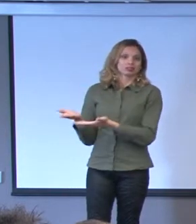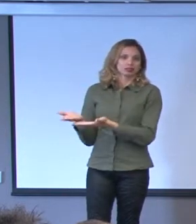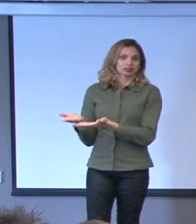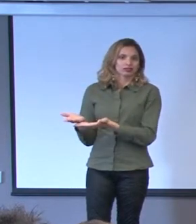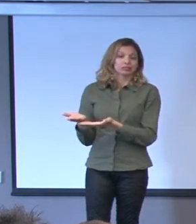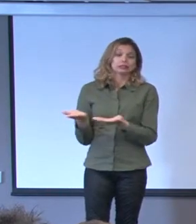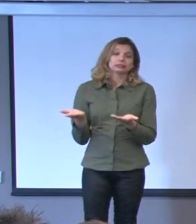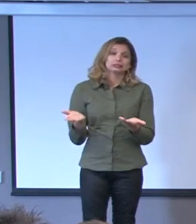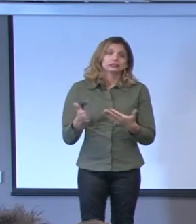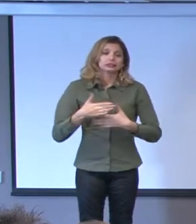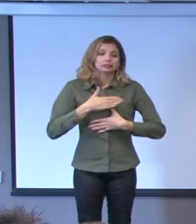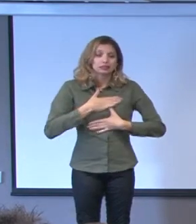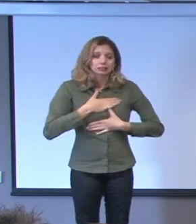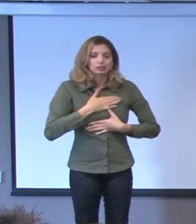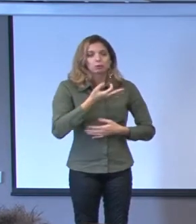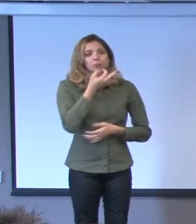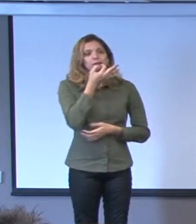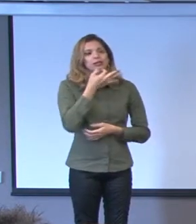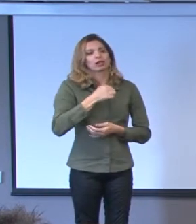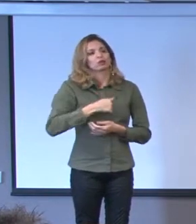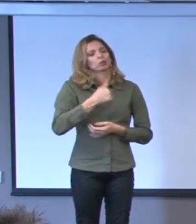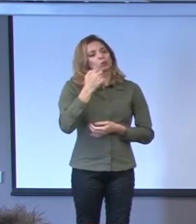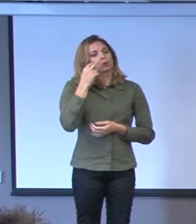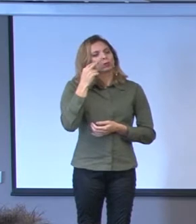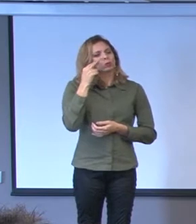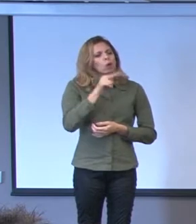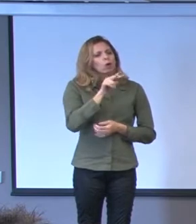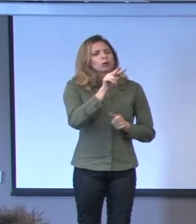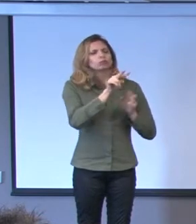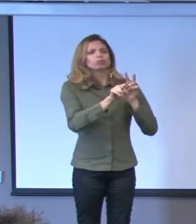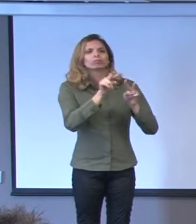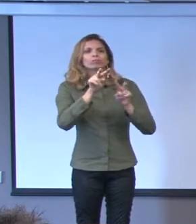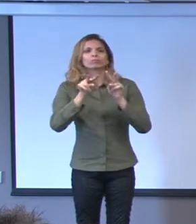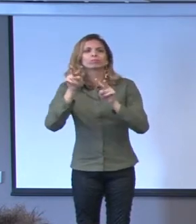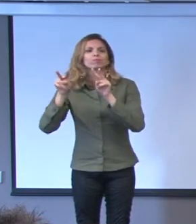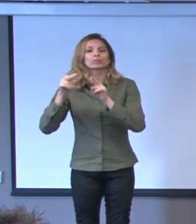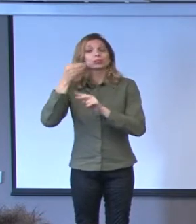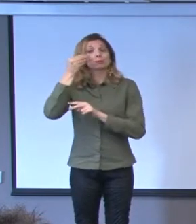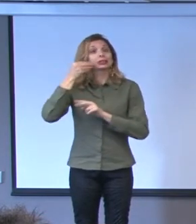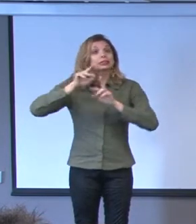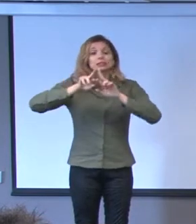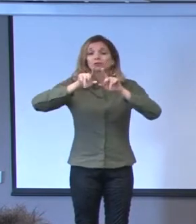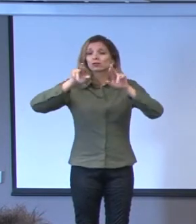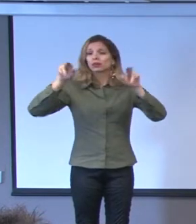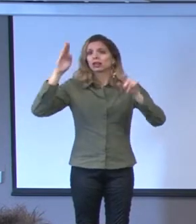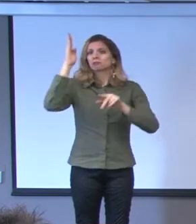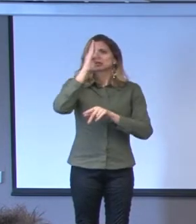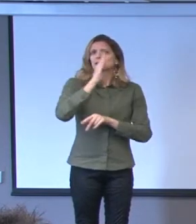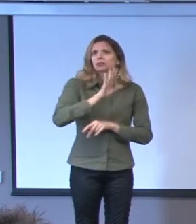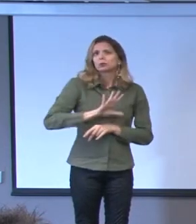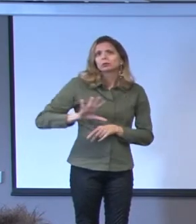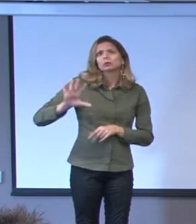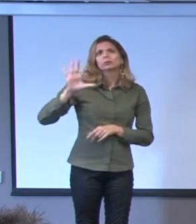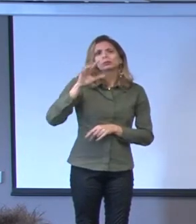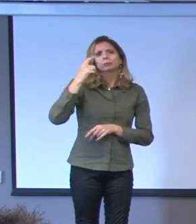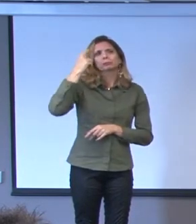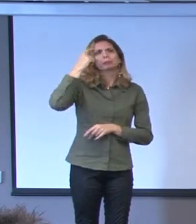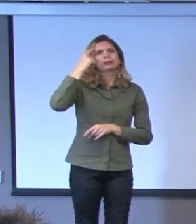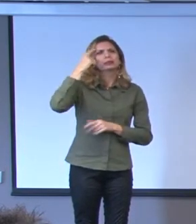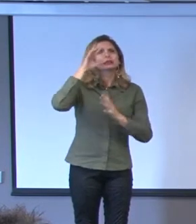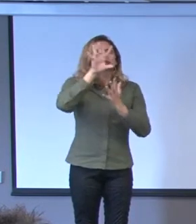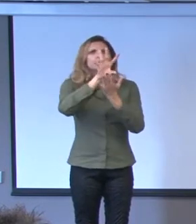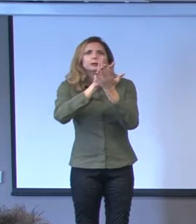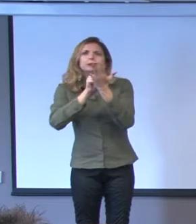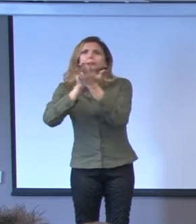Então, para mim, eu tenho olhado para experiências de todas as partes do Brasil, sempre em busca de boas